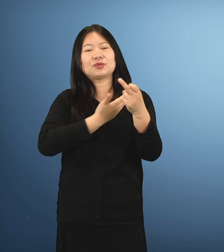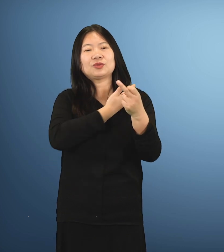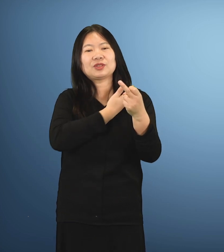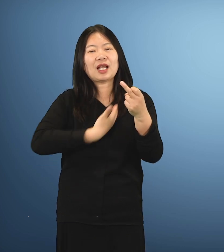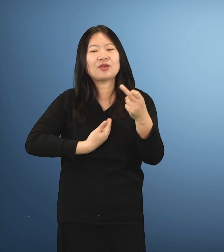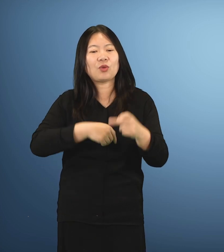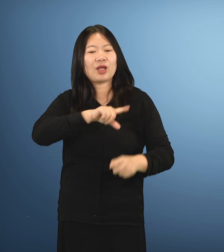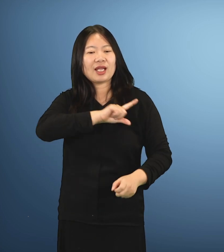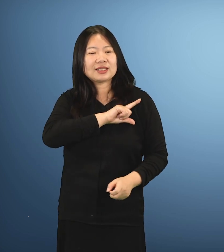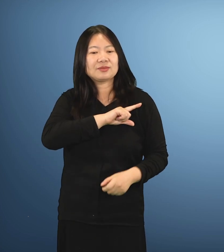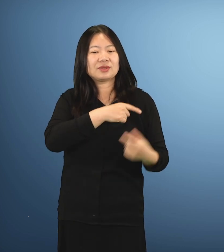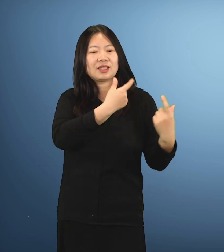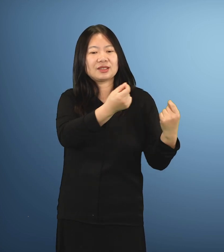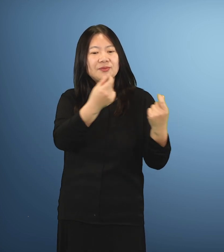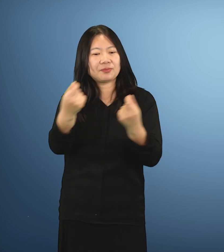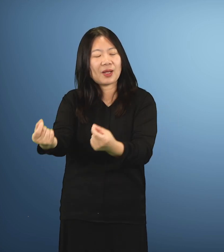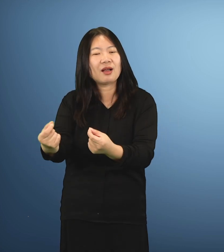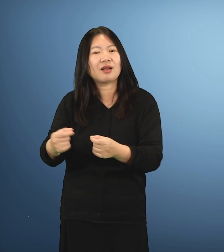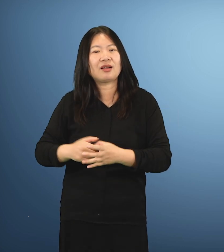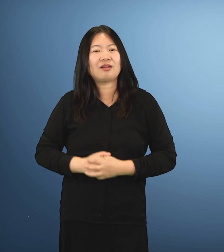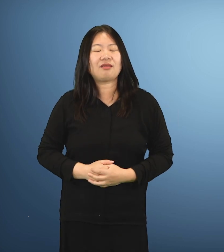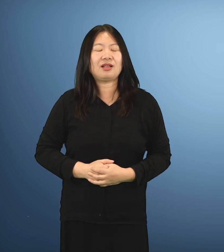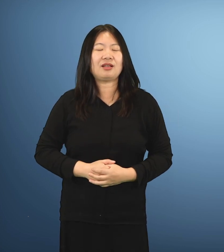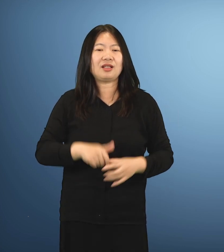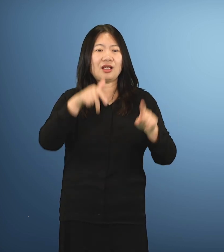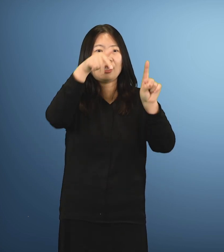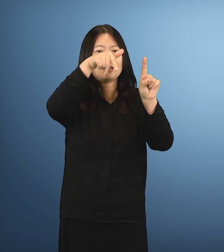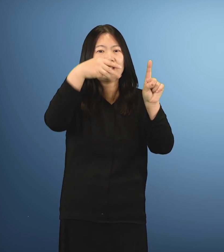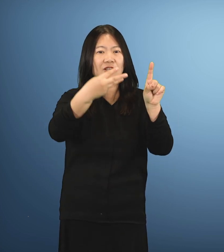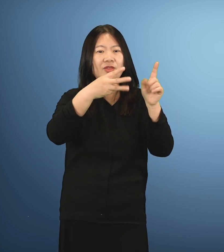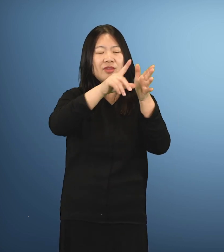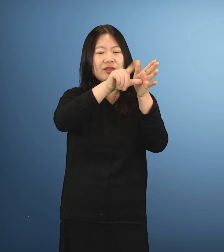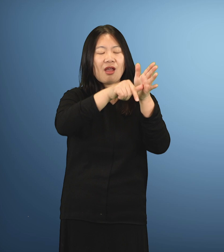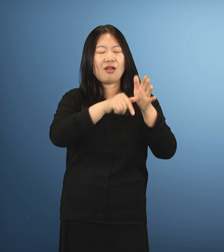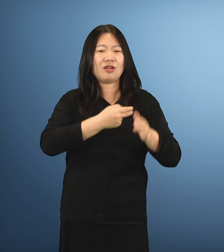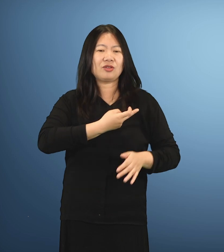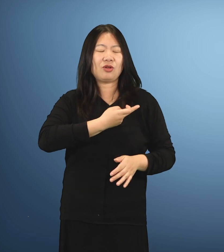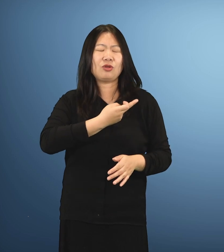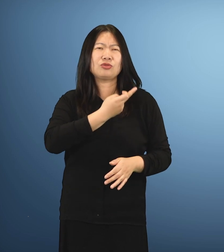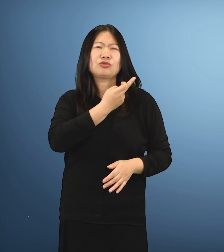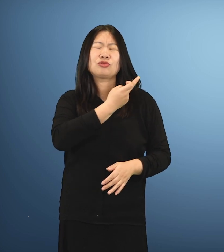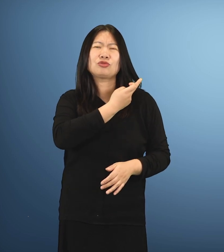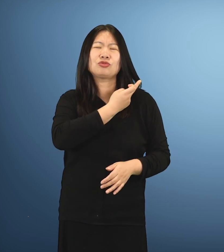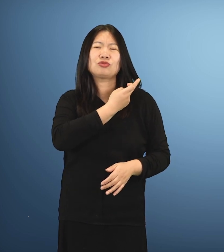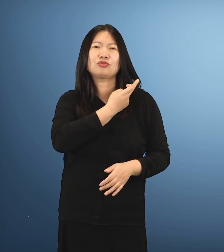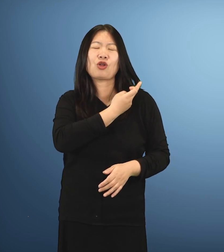사도의 이름은 이러하니. 1절에서는